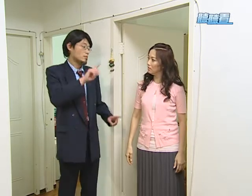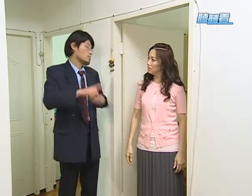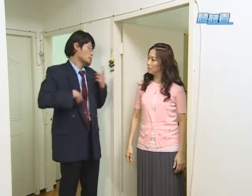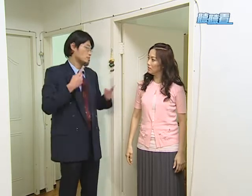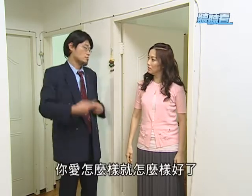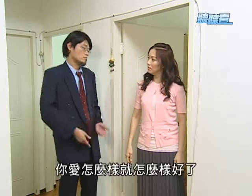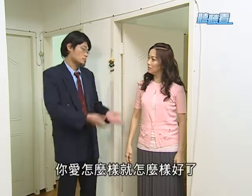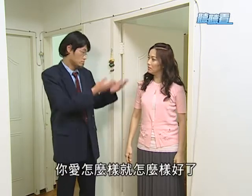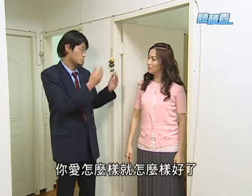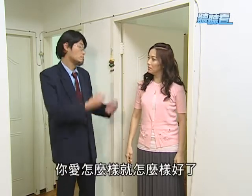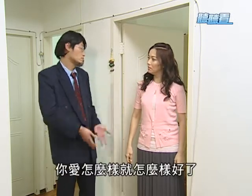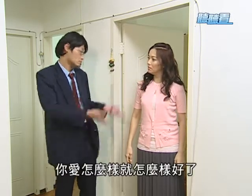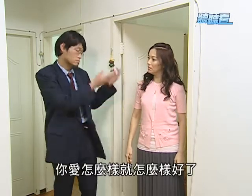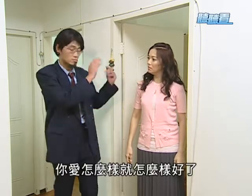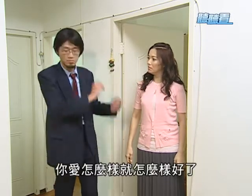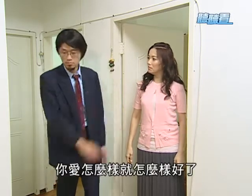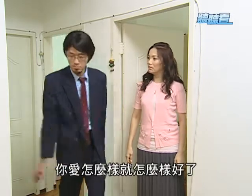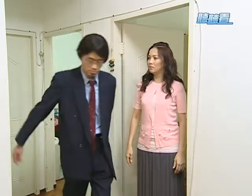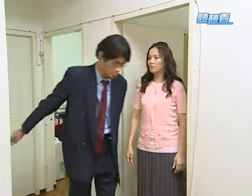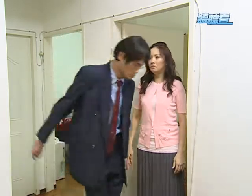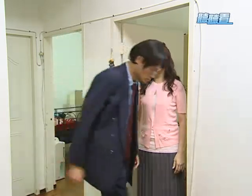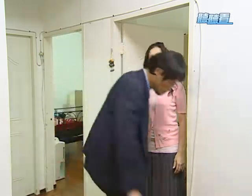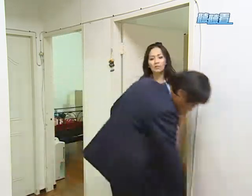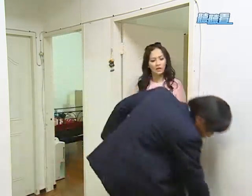你爱怎么样就怎么样好了，啊。